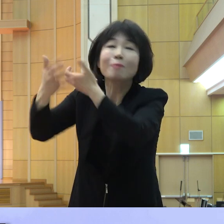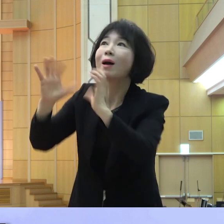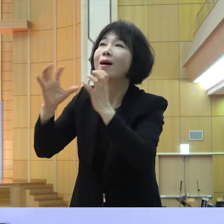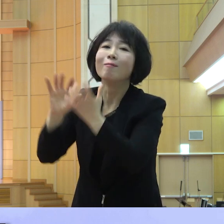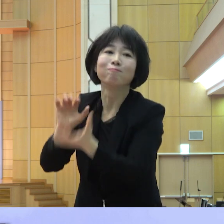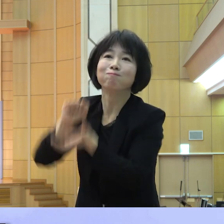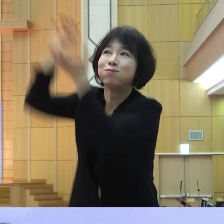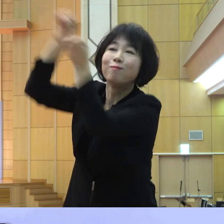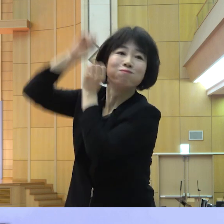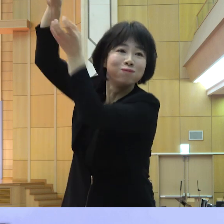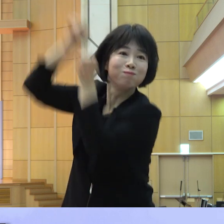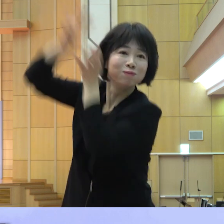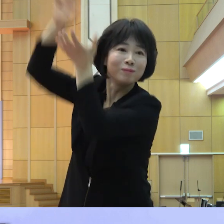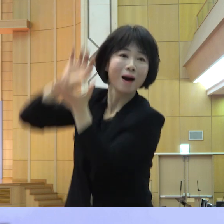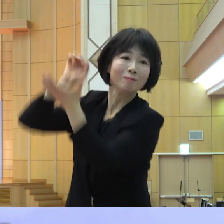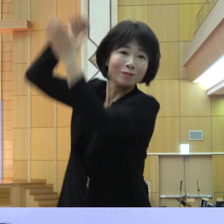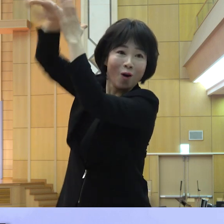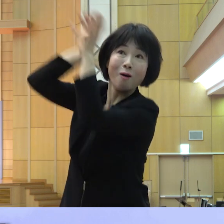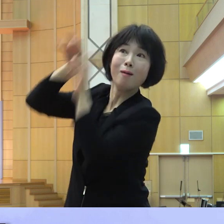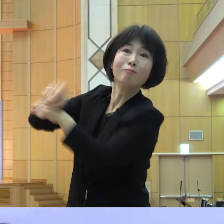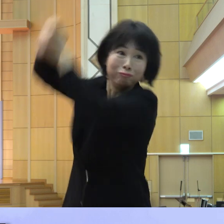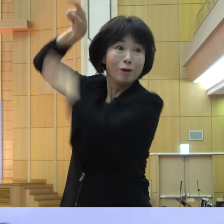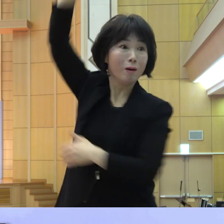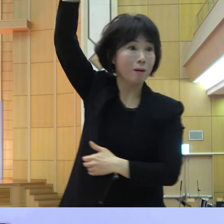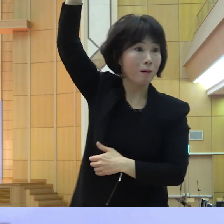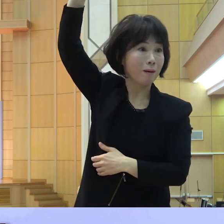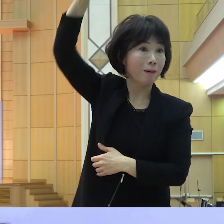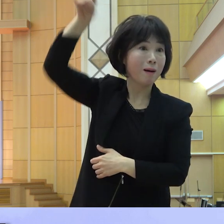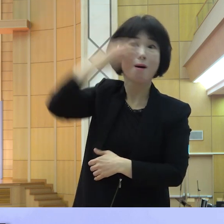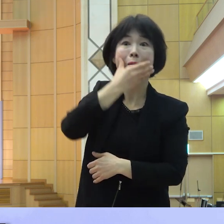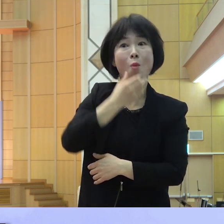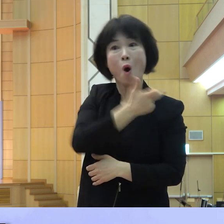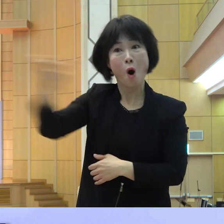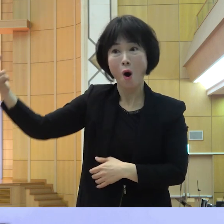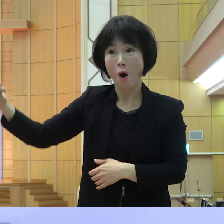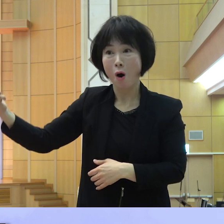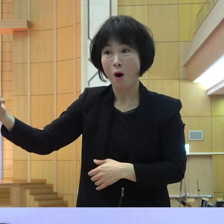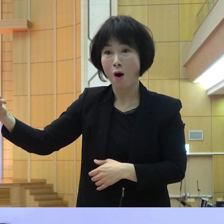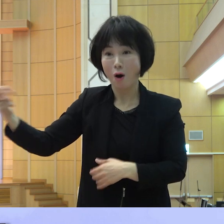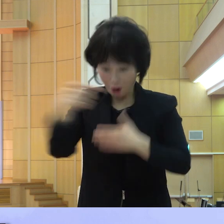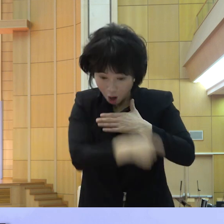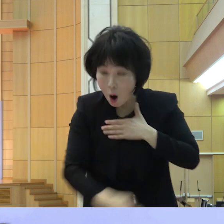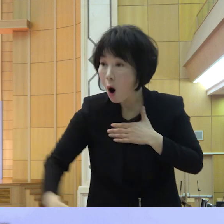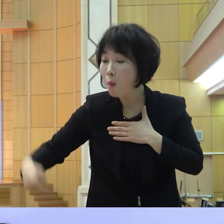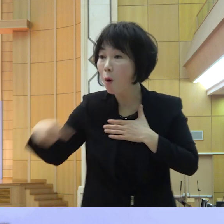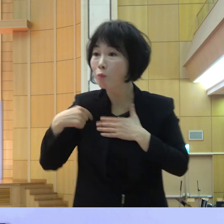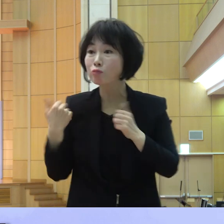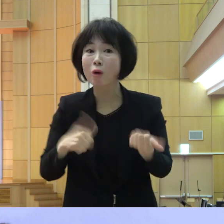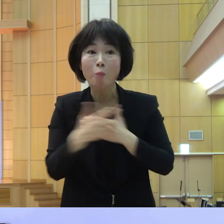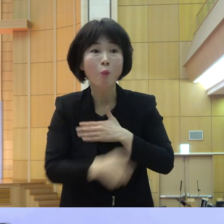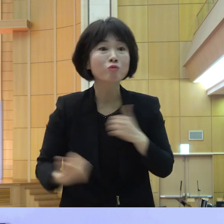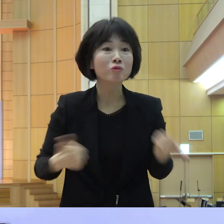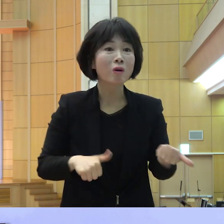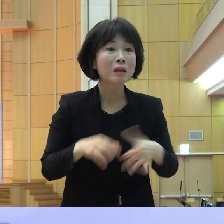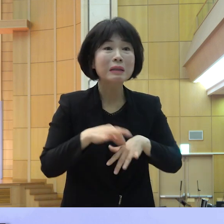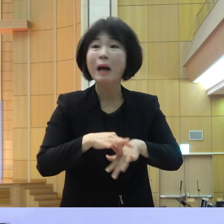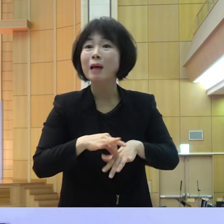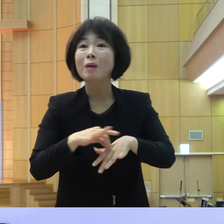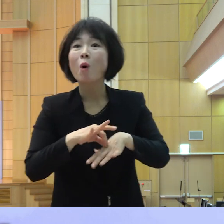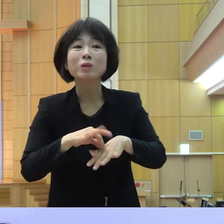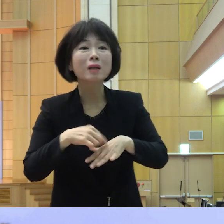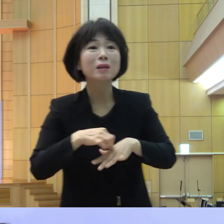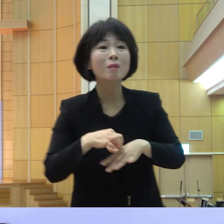가서 뿌리채 말라 죽으면 끝이고 썩어버리면 끝이고, 열매만 곡간에